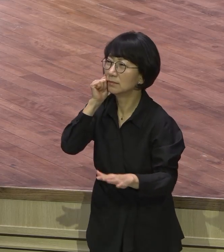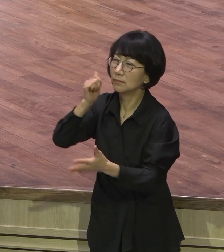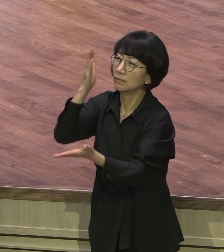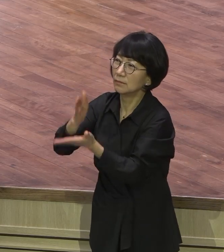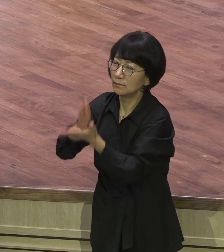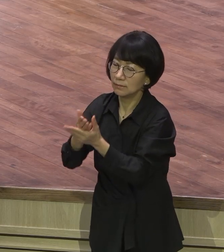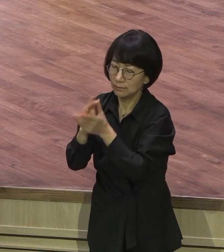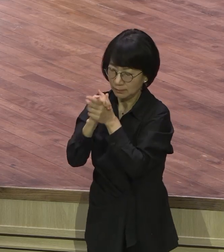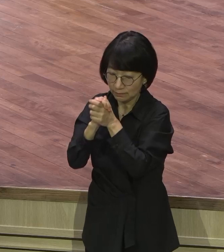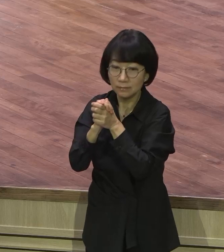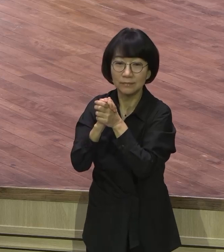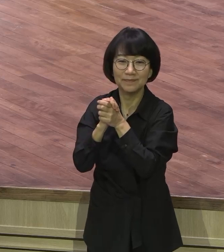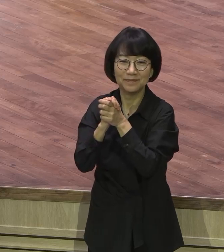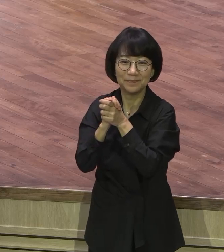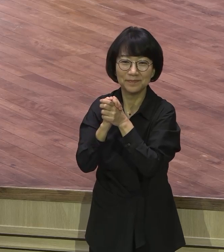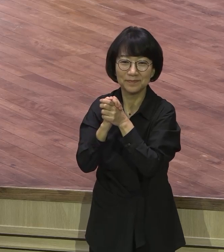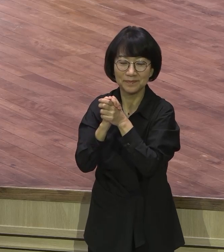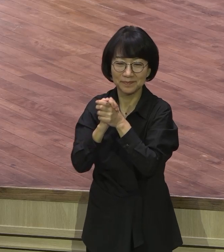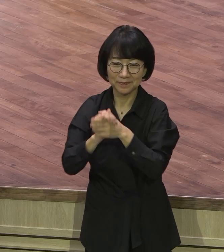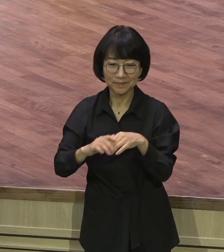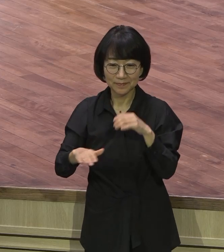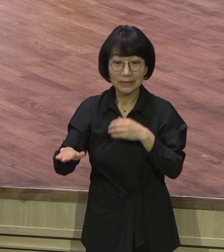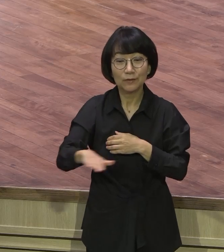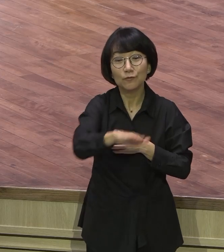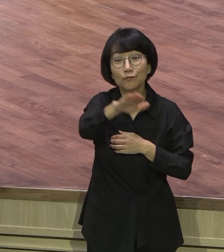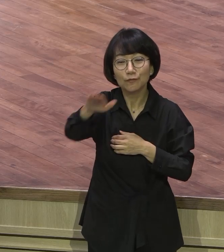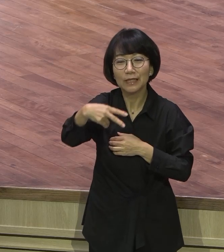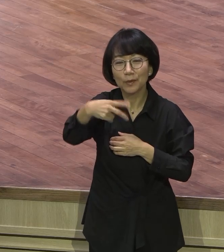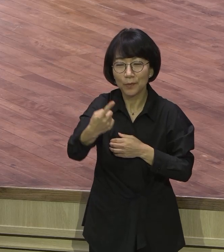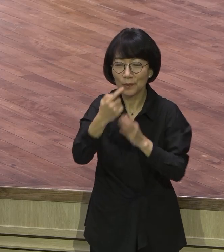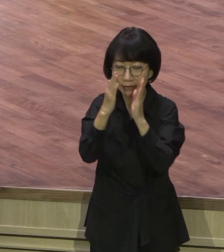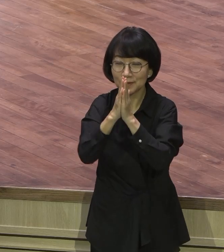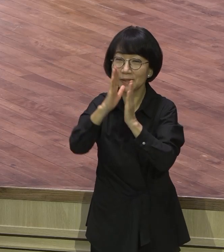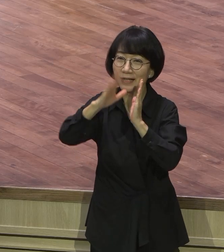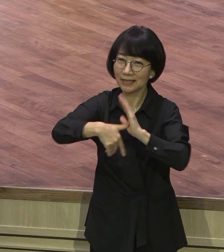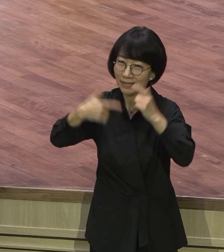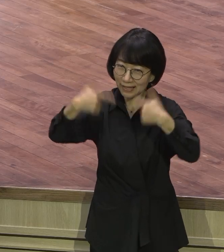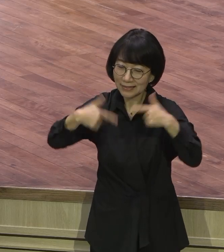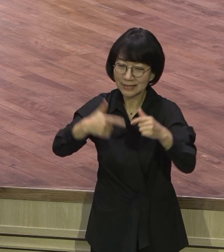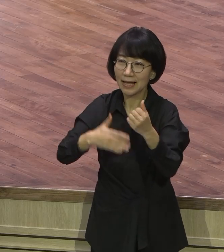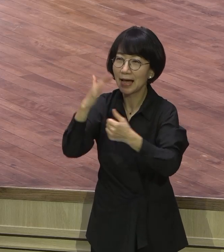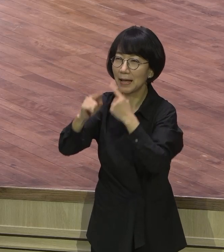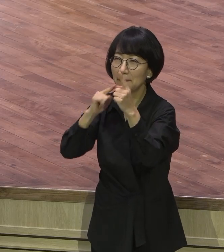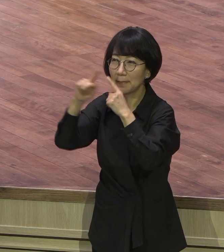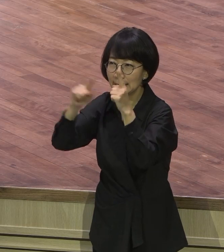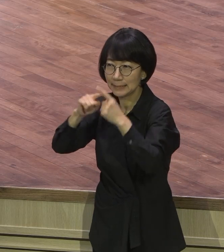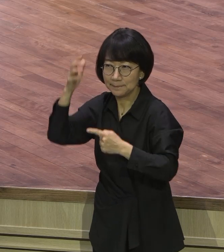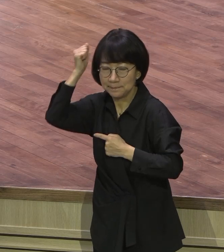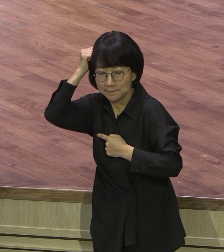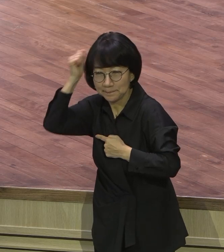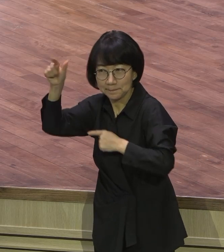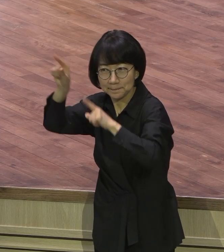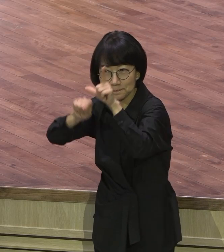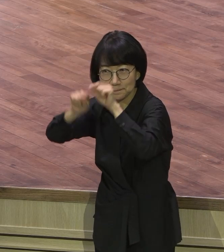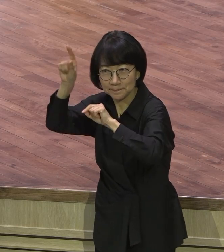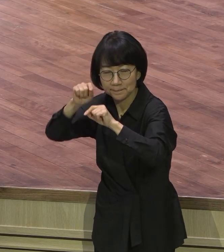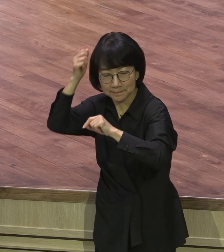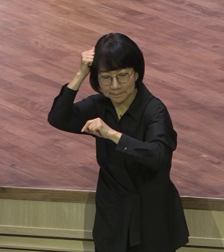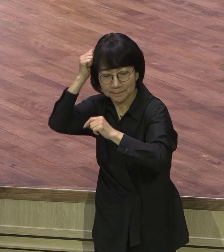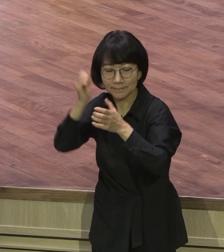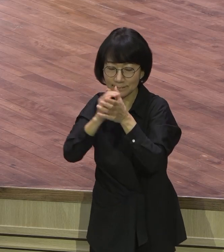아니라 하나님의 말씀에 근거한 기도를 해야 된다. 그게 언약 기도예요. 기도는 다른 종교는